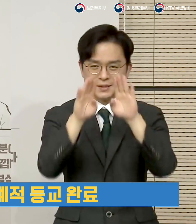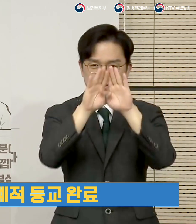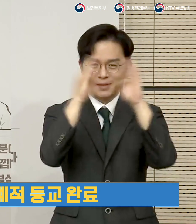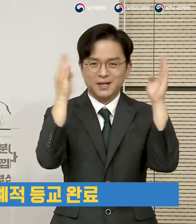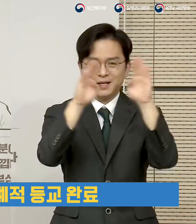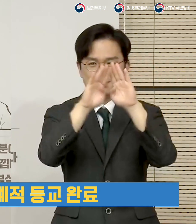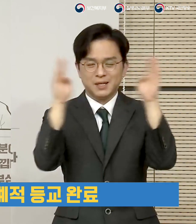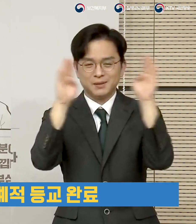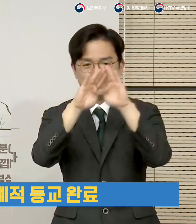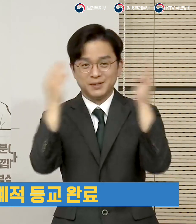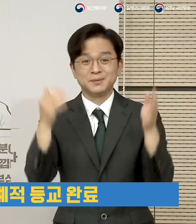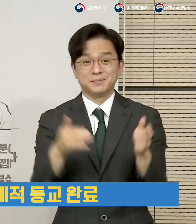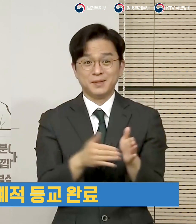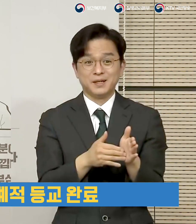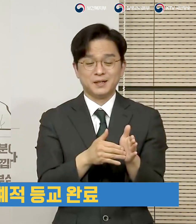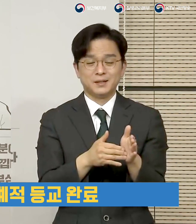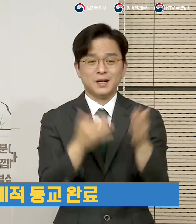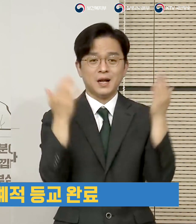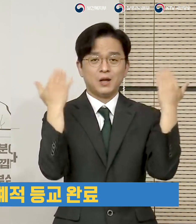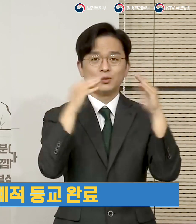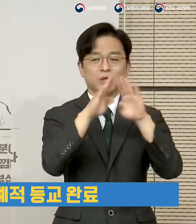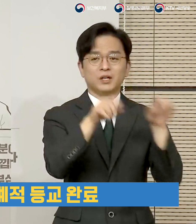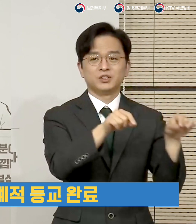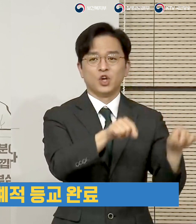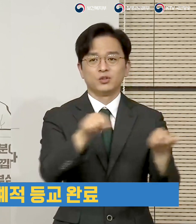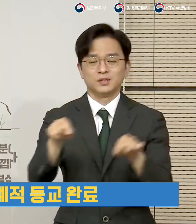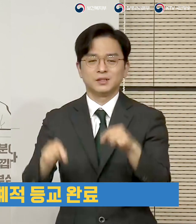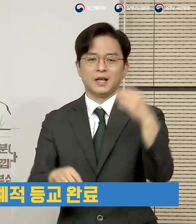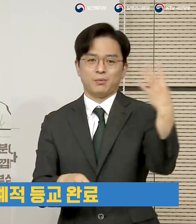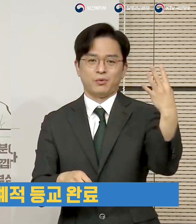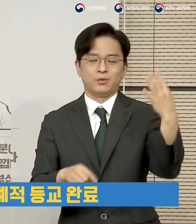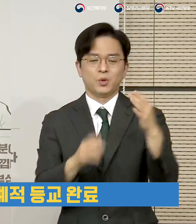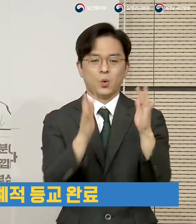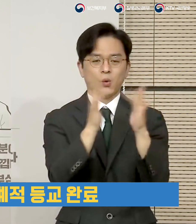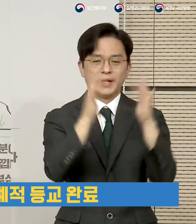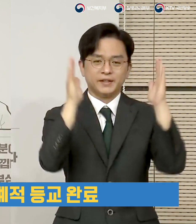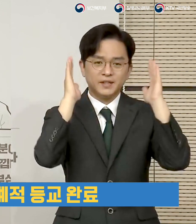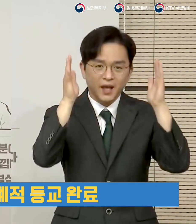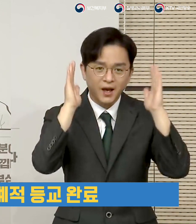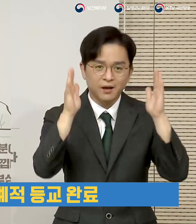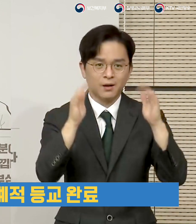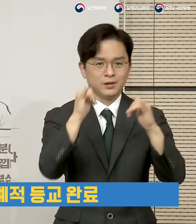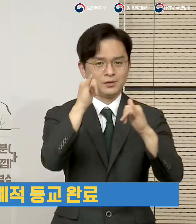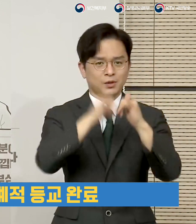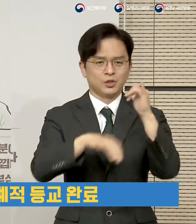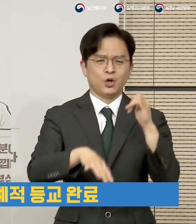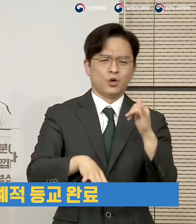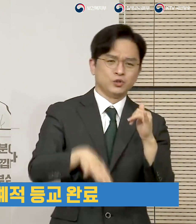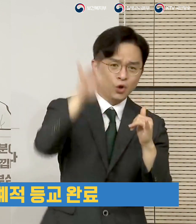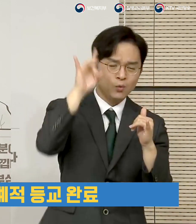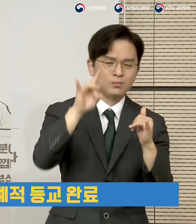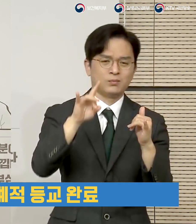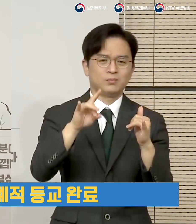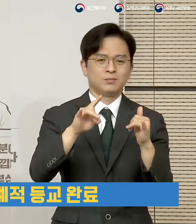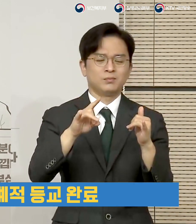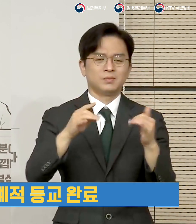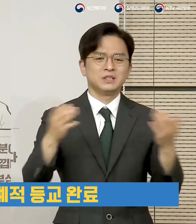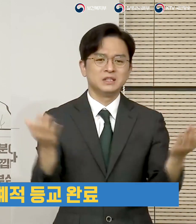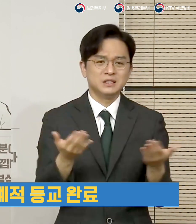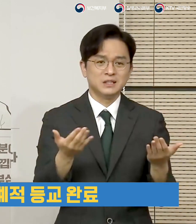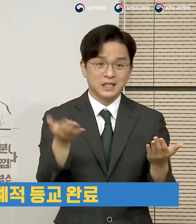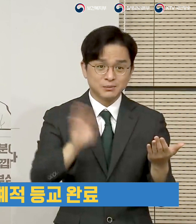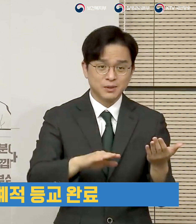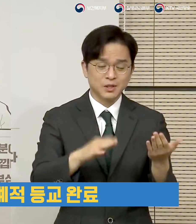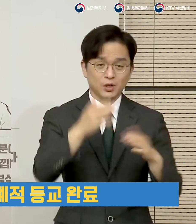완료되었습니다. 4번의 개학 연기와 온라인 개학이라는 전례 없는 과정을 겪으며 우리 모두의 노력으로